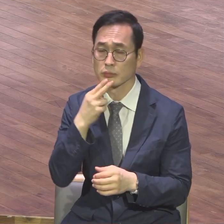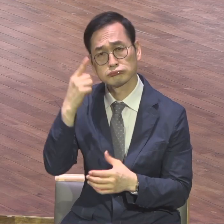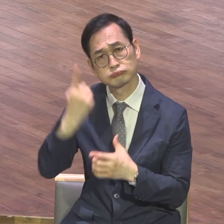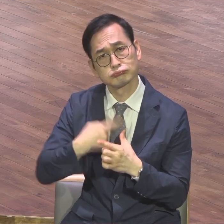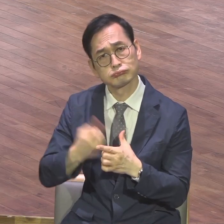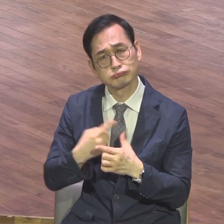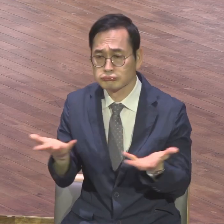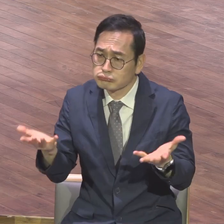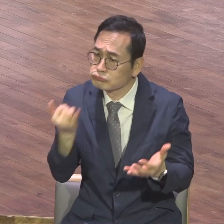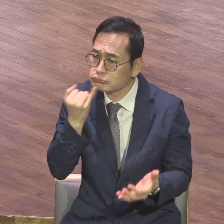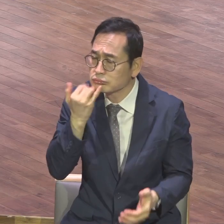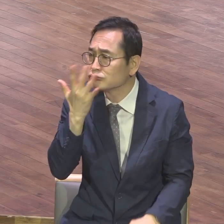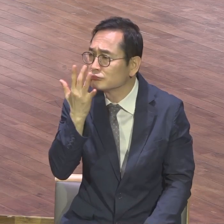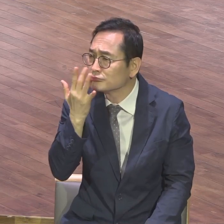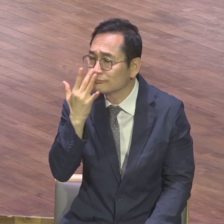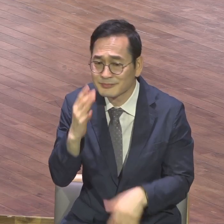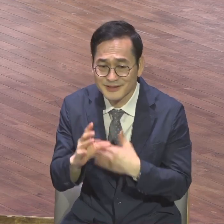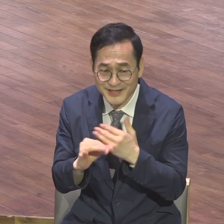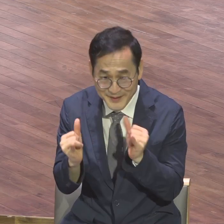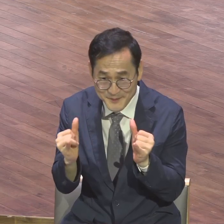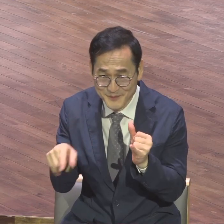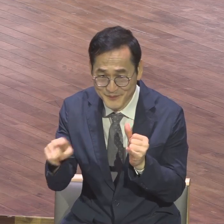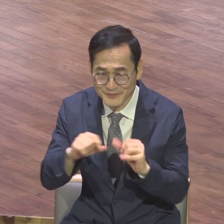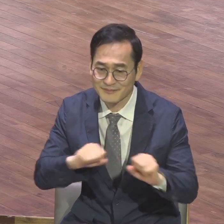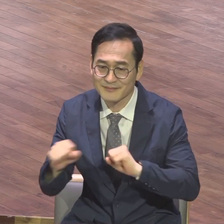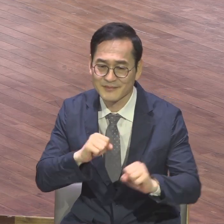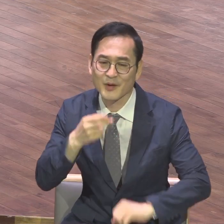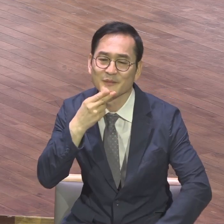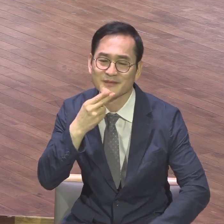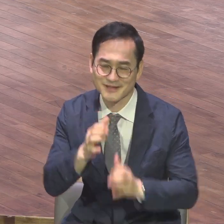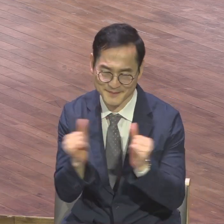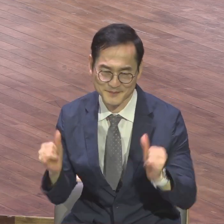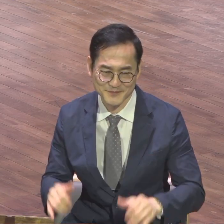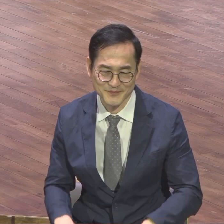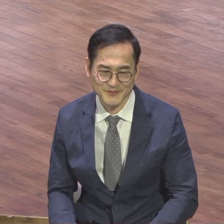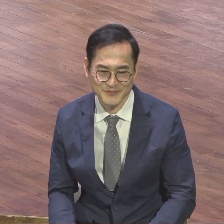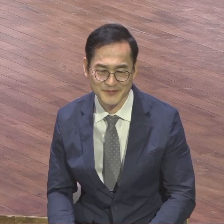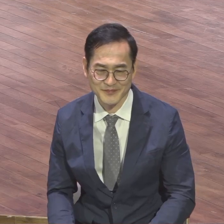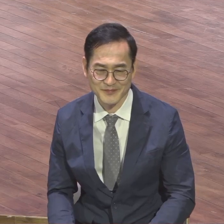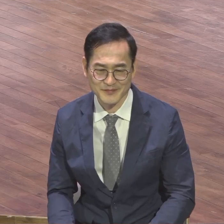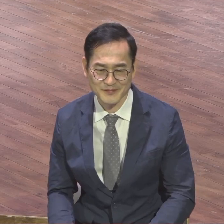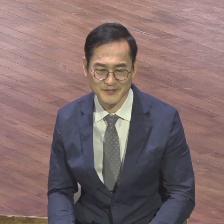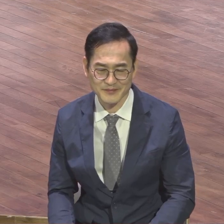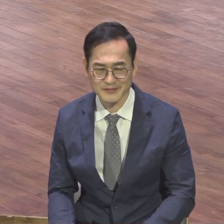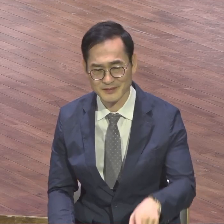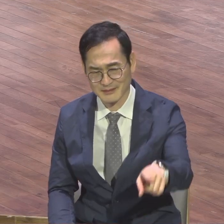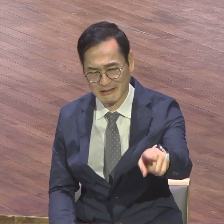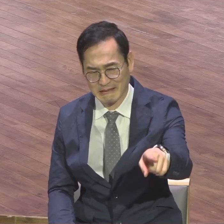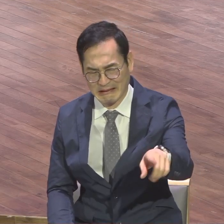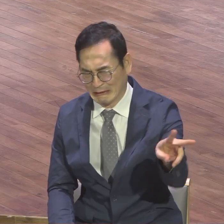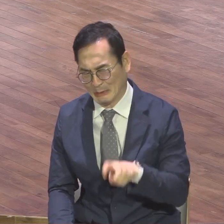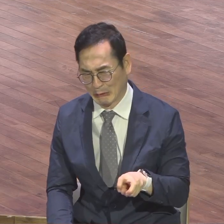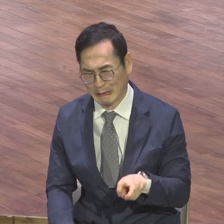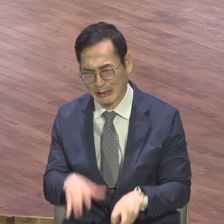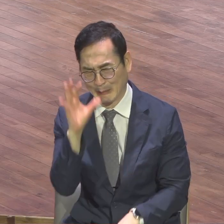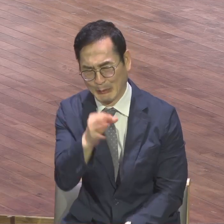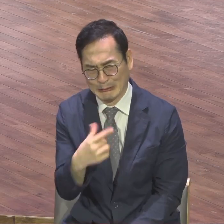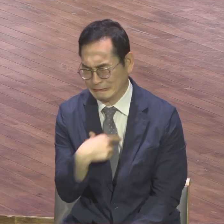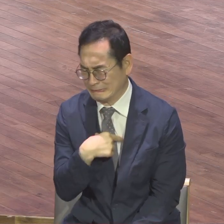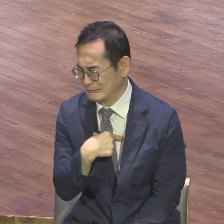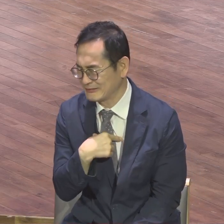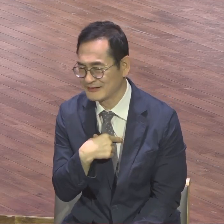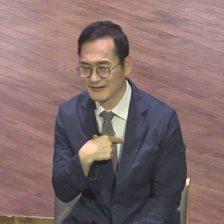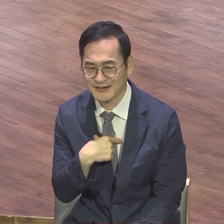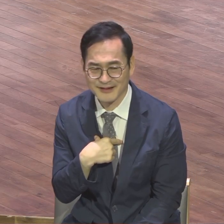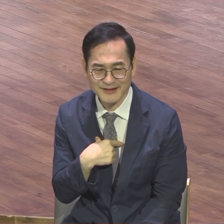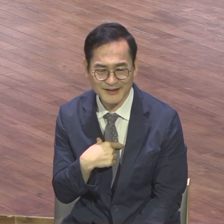영적 소통이 제대로 안 되고 있는 거예요. 어떤 의미로 아유 저 사람 꼴보기 싫어. 사람을 이렇게